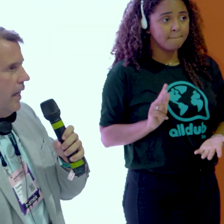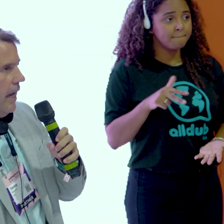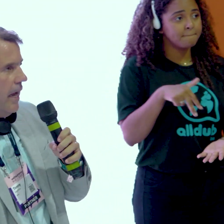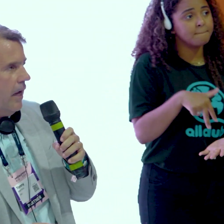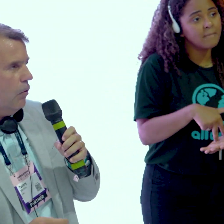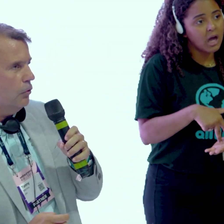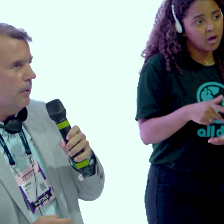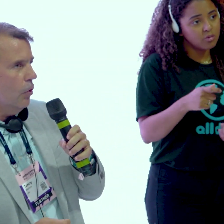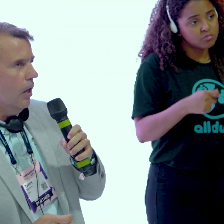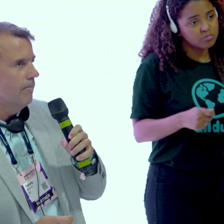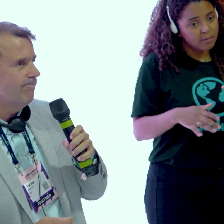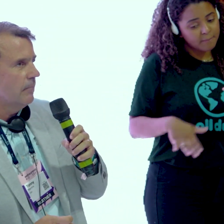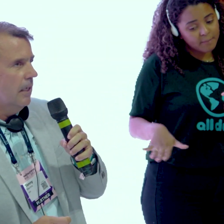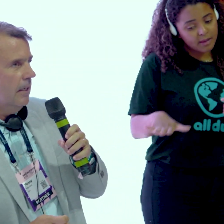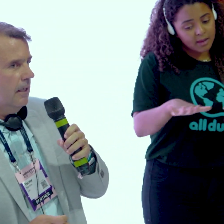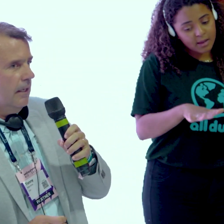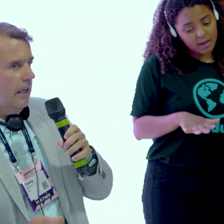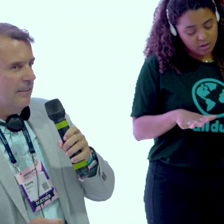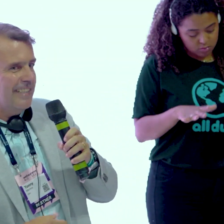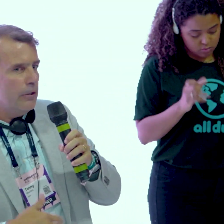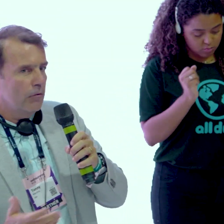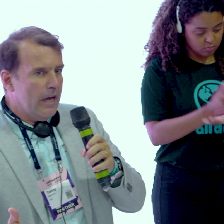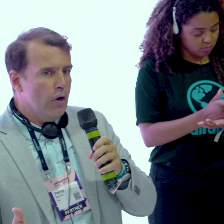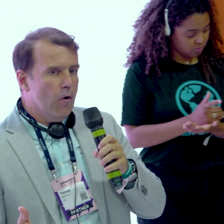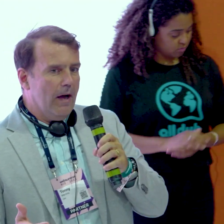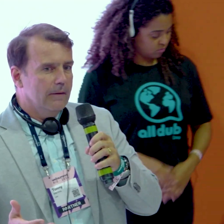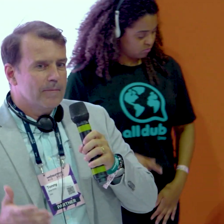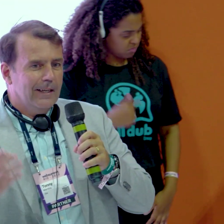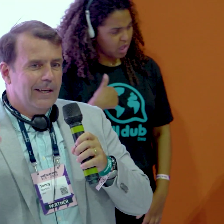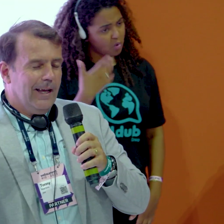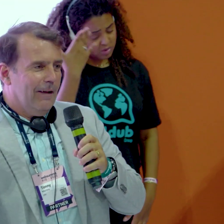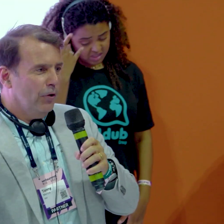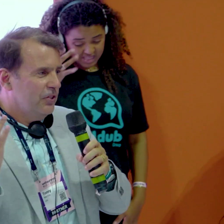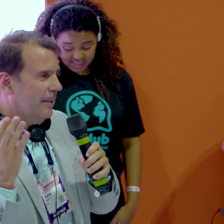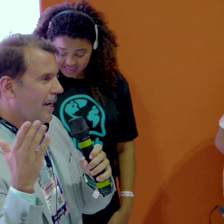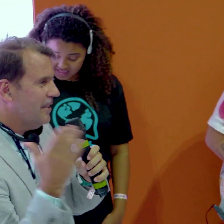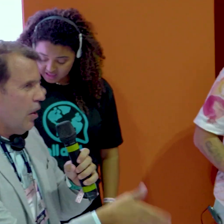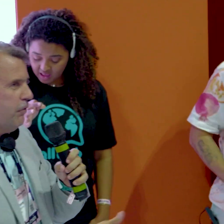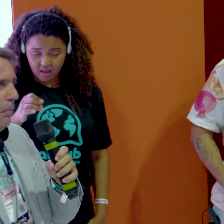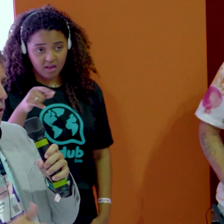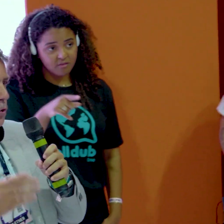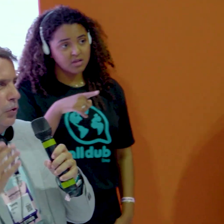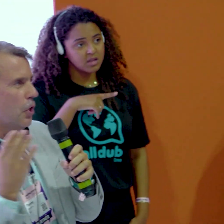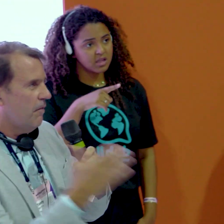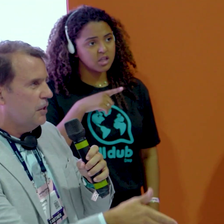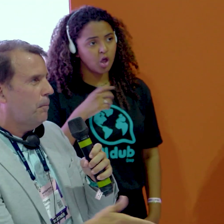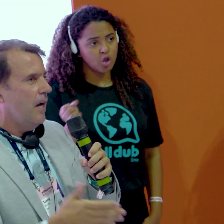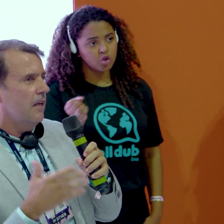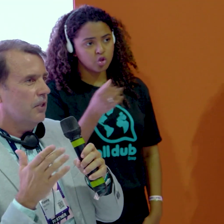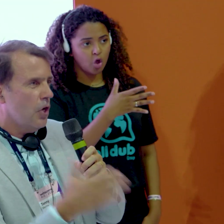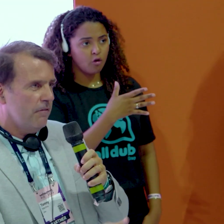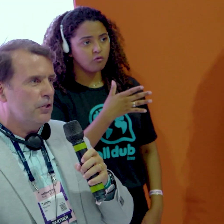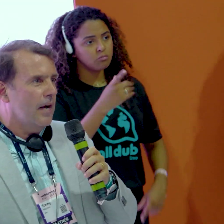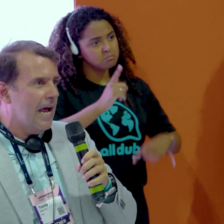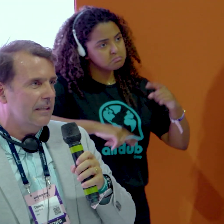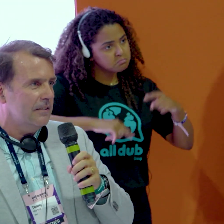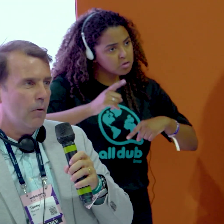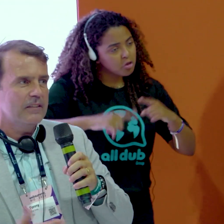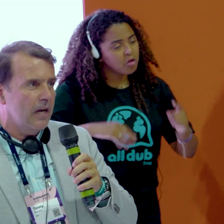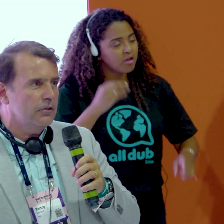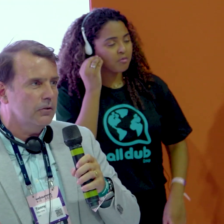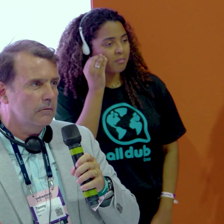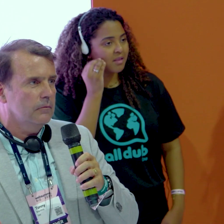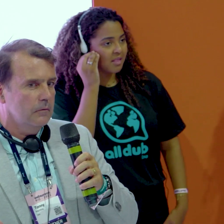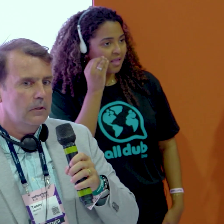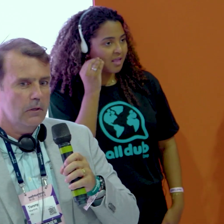mercado consumidor. Sem dúvida nenhuma, você trazer novos produtos, novas experiências, novas jornadas é